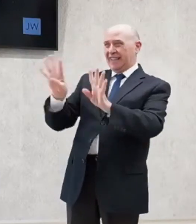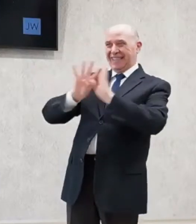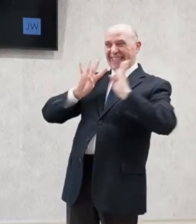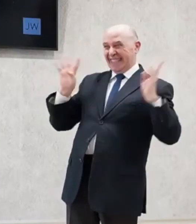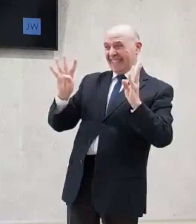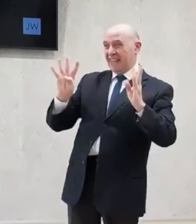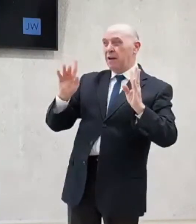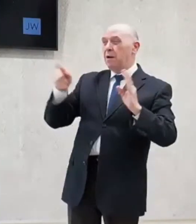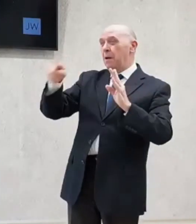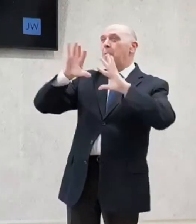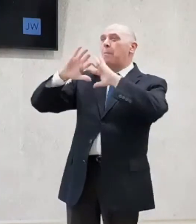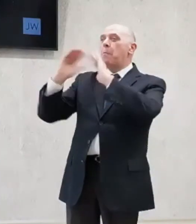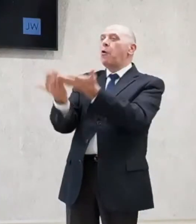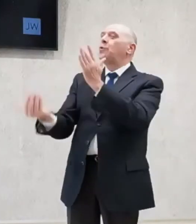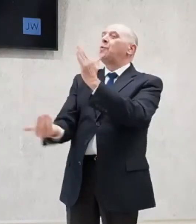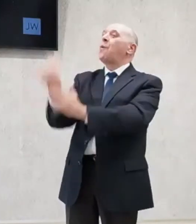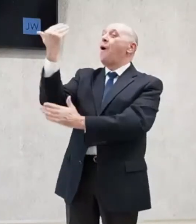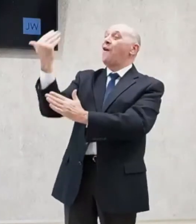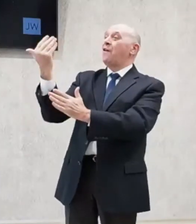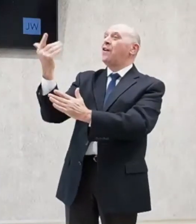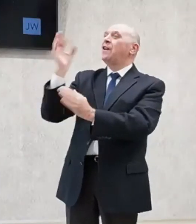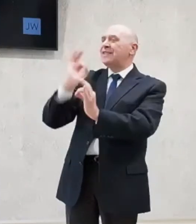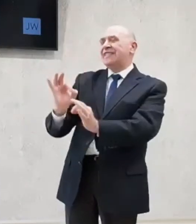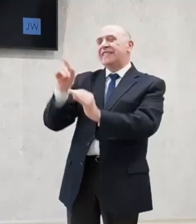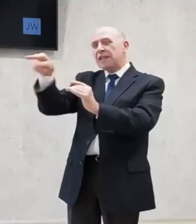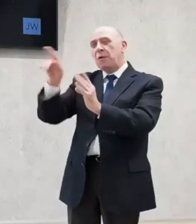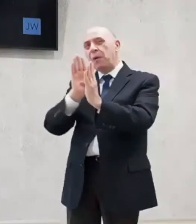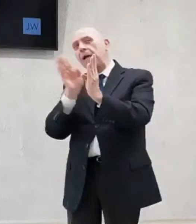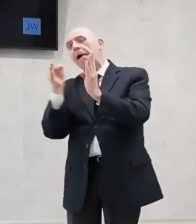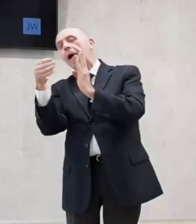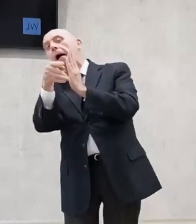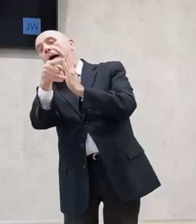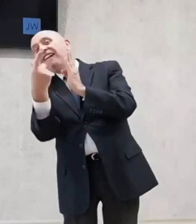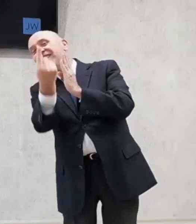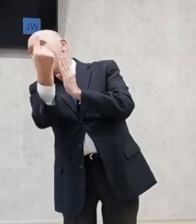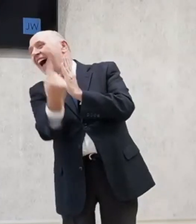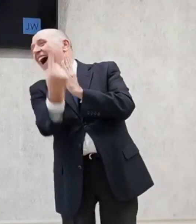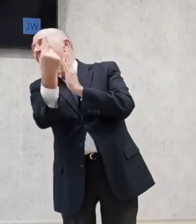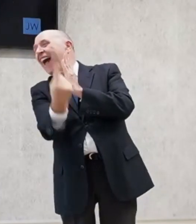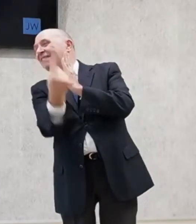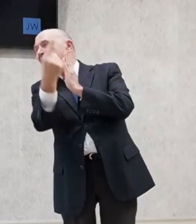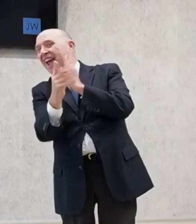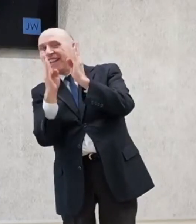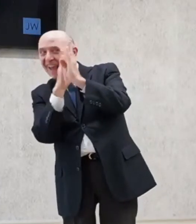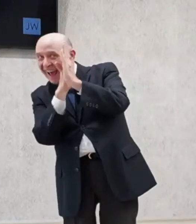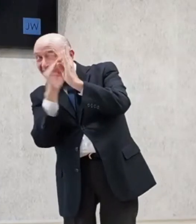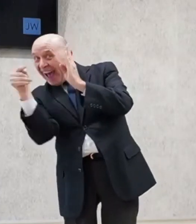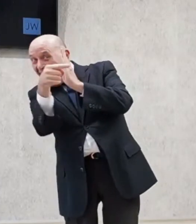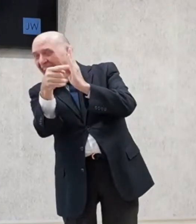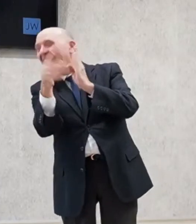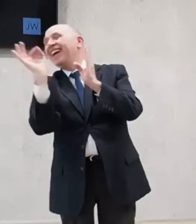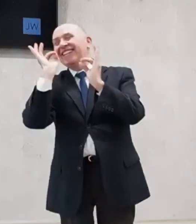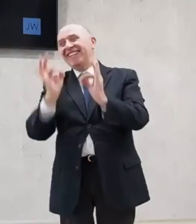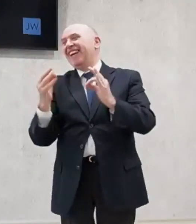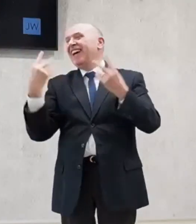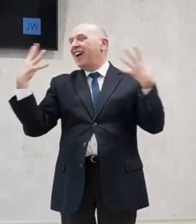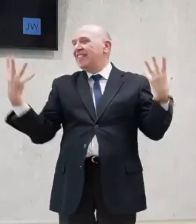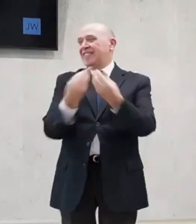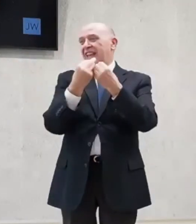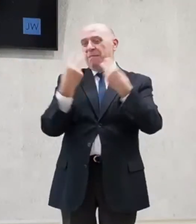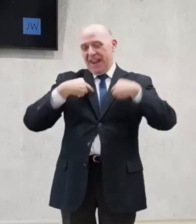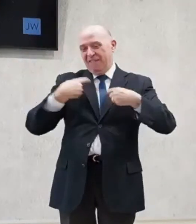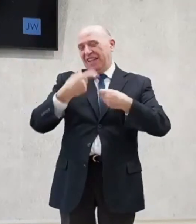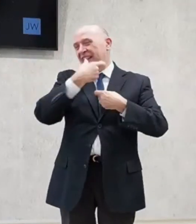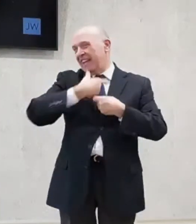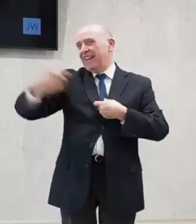che presto verrà E tu sarai dietro l'angolo per gioire nuovamente tutti insieme nella vera vita tuo fratello